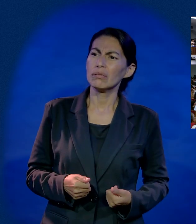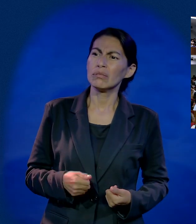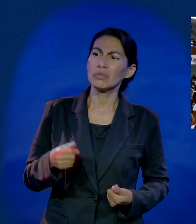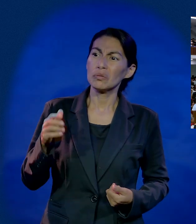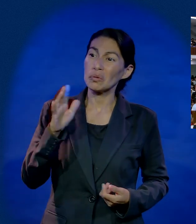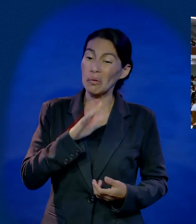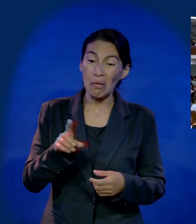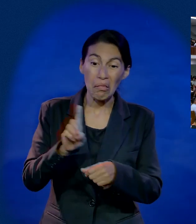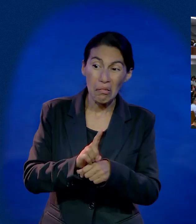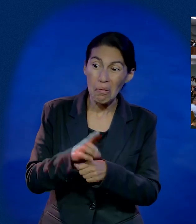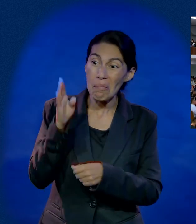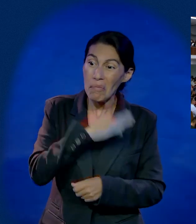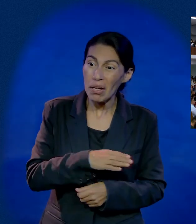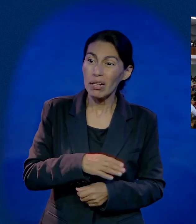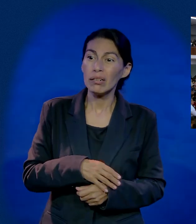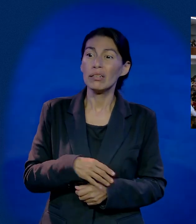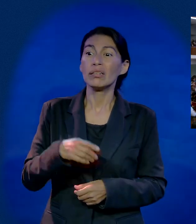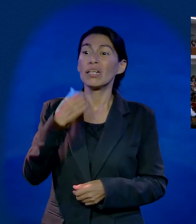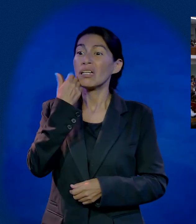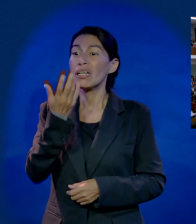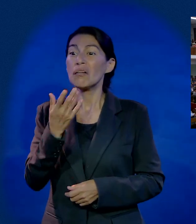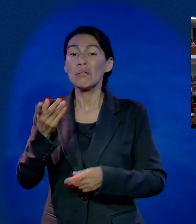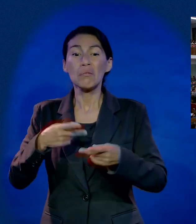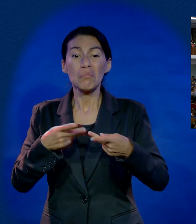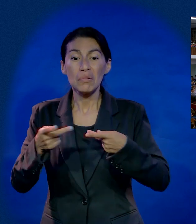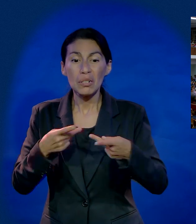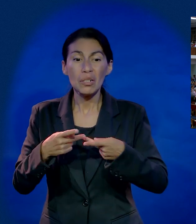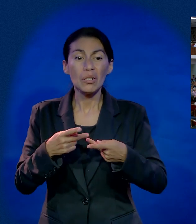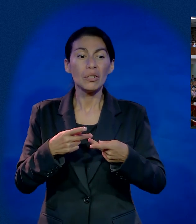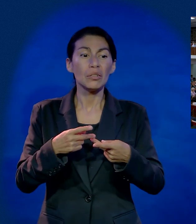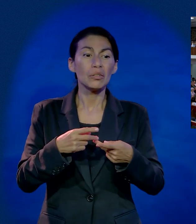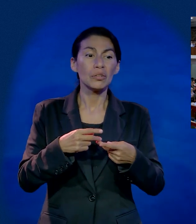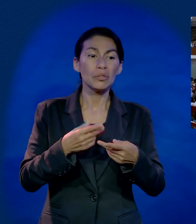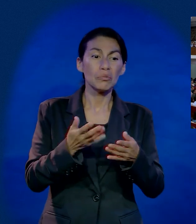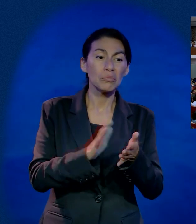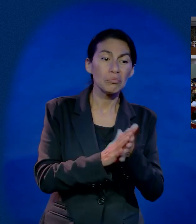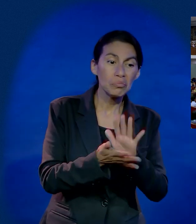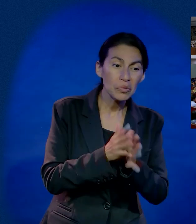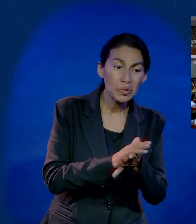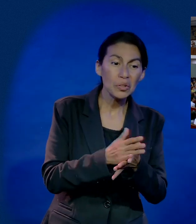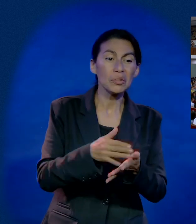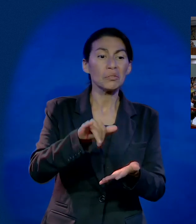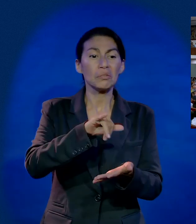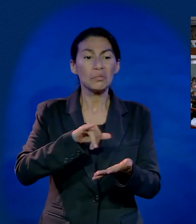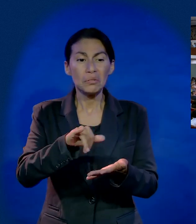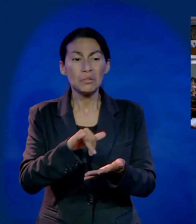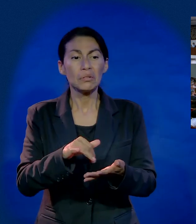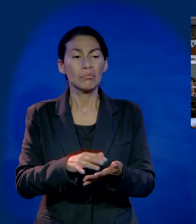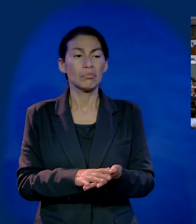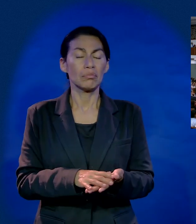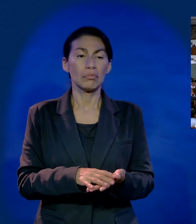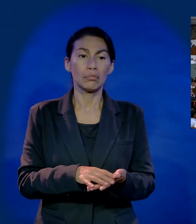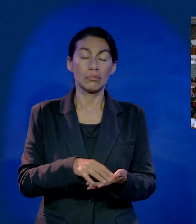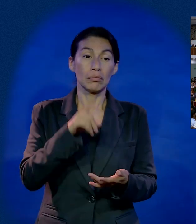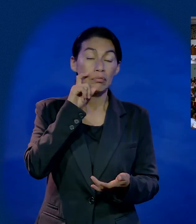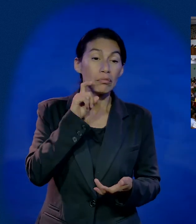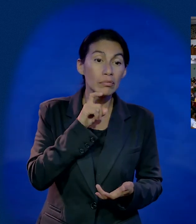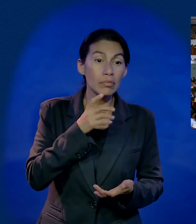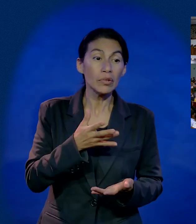malas, tengo hambre. Me ha ido mal, voy a llegar a comer y quiero que me prepares chilaquiles con tomate al ajillo.